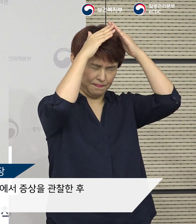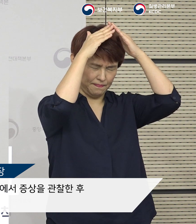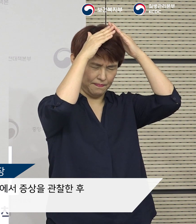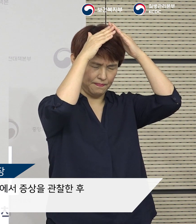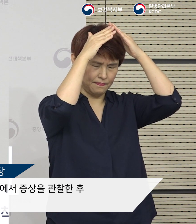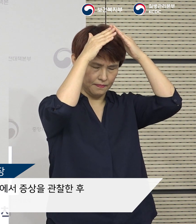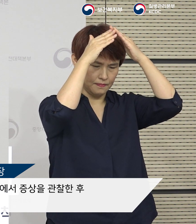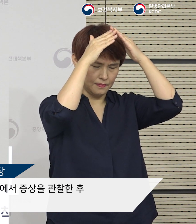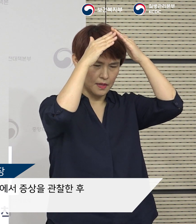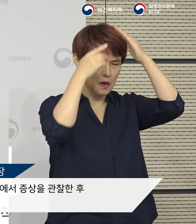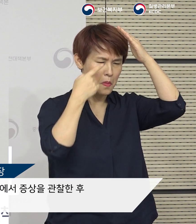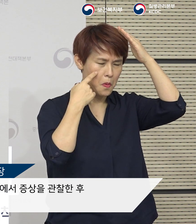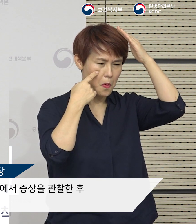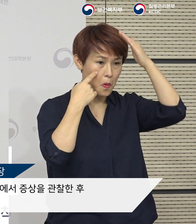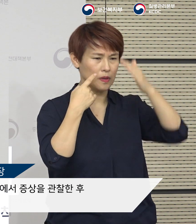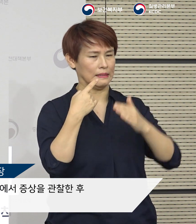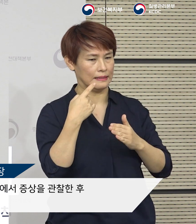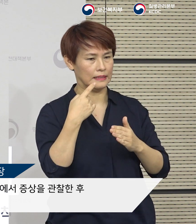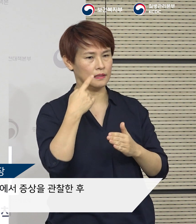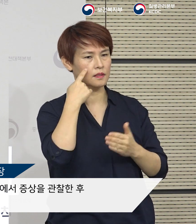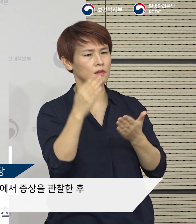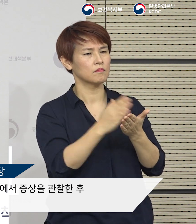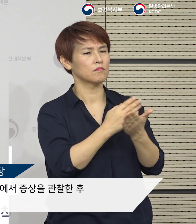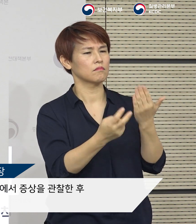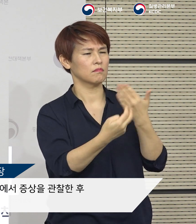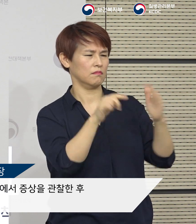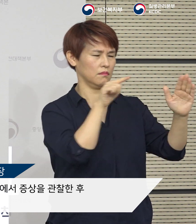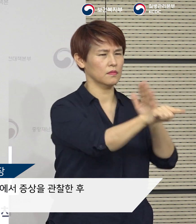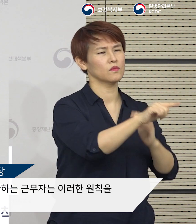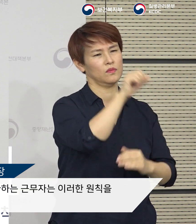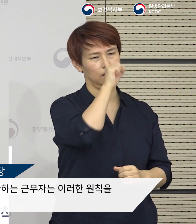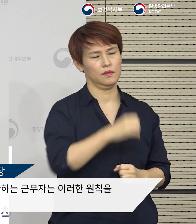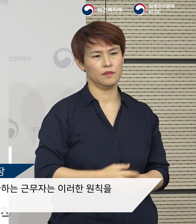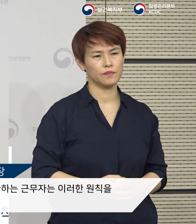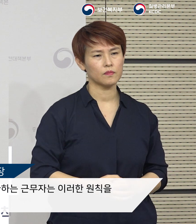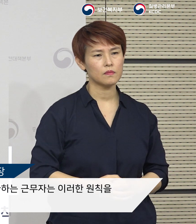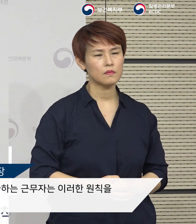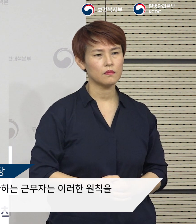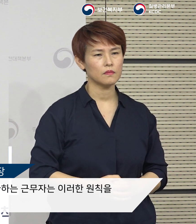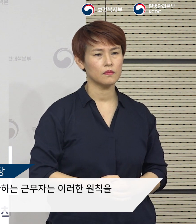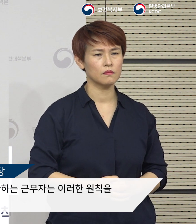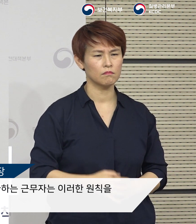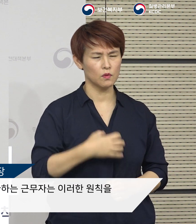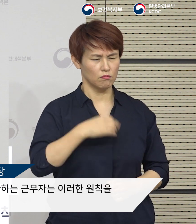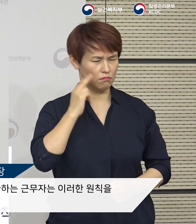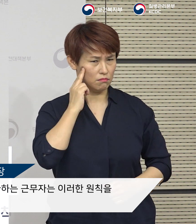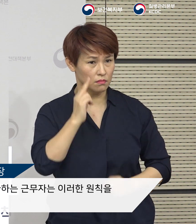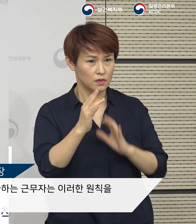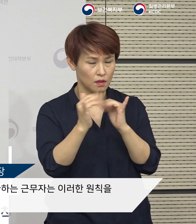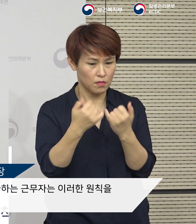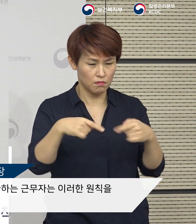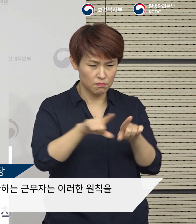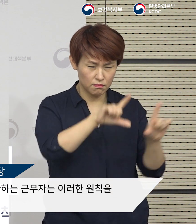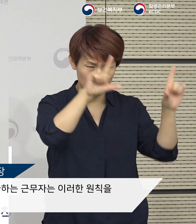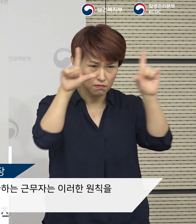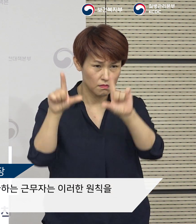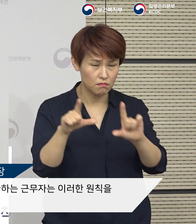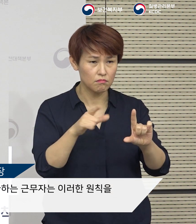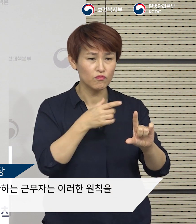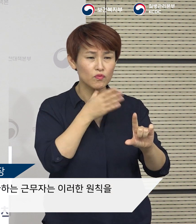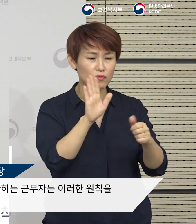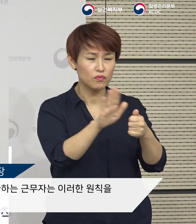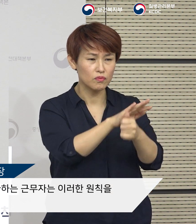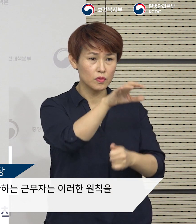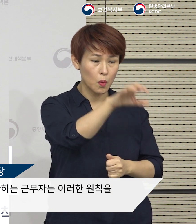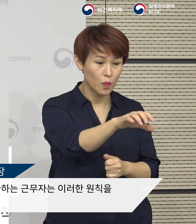증상을 관찰한 후 선별 검사를 시행하는 것이 매우 중요합니다. 특히 고위험군과 생활하는 요양병원 시설에